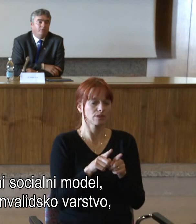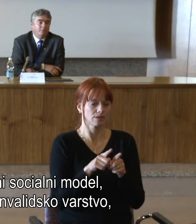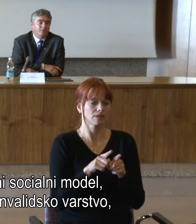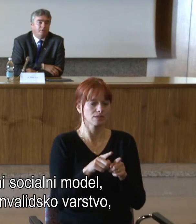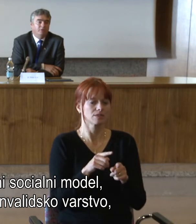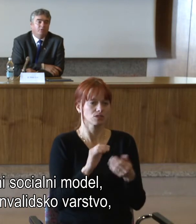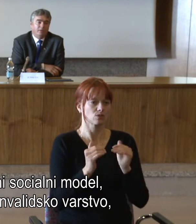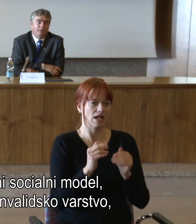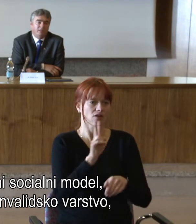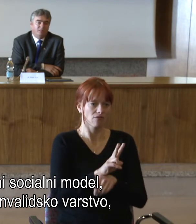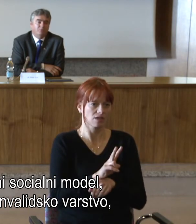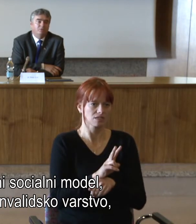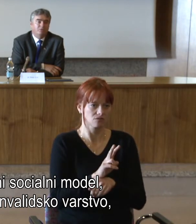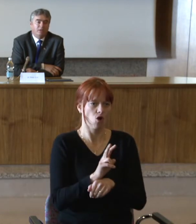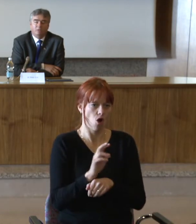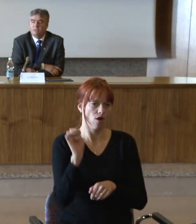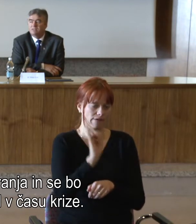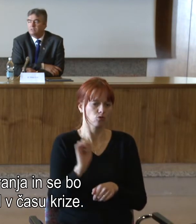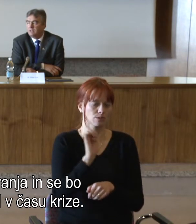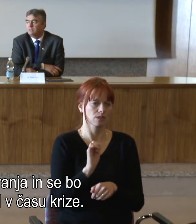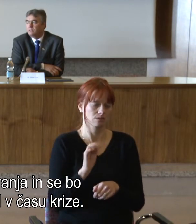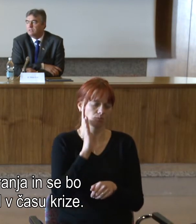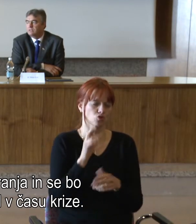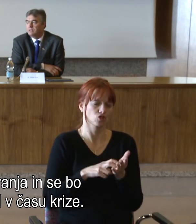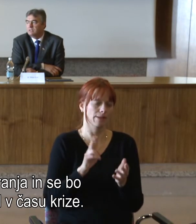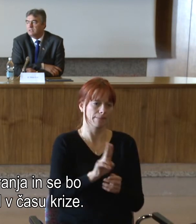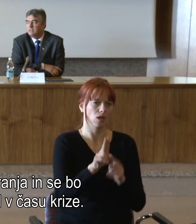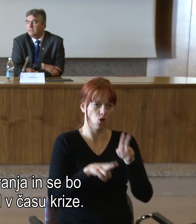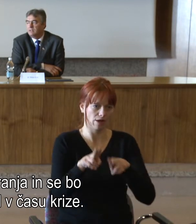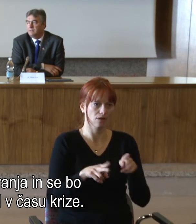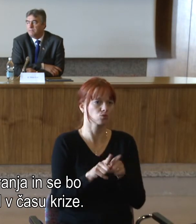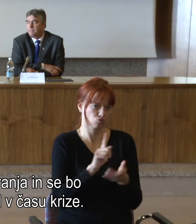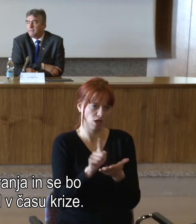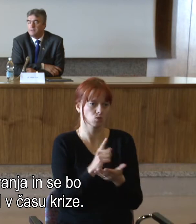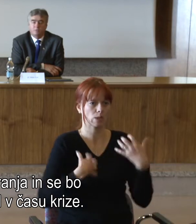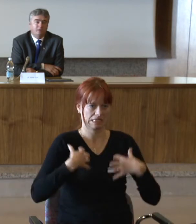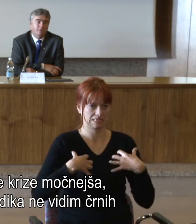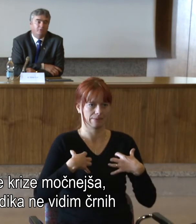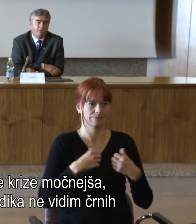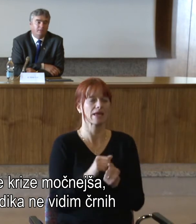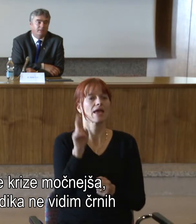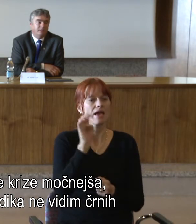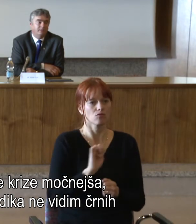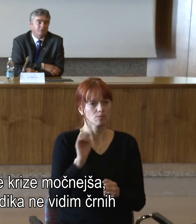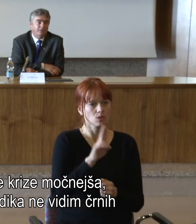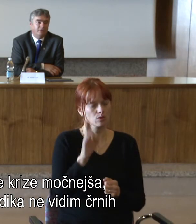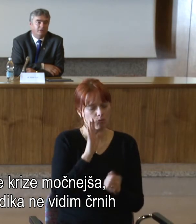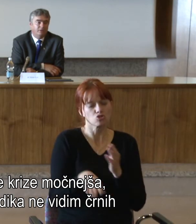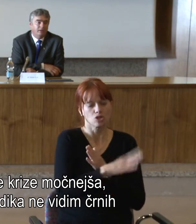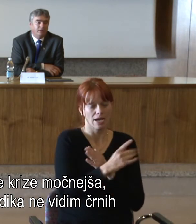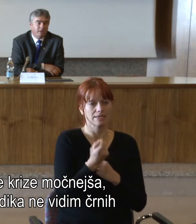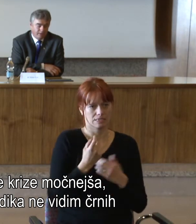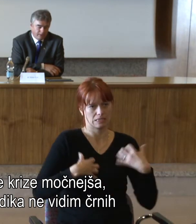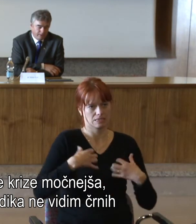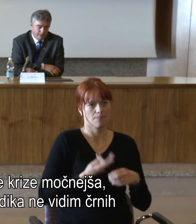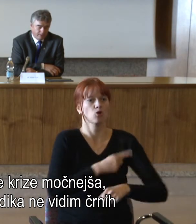v Evropski uniji, ohranja in se bo tudi ohranil in se ohranja tudi v času krize. Evropska unija bo išla iz te krize močnejša, tako